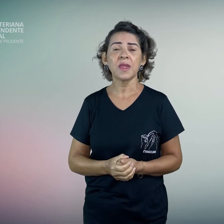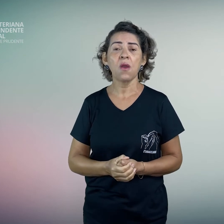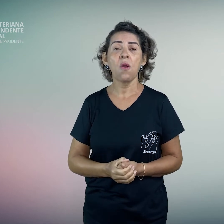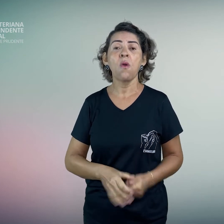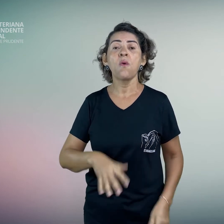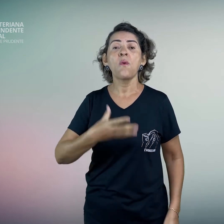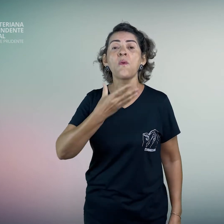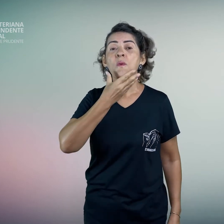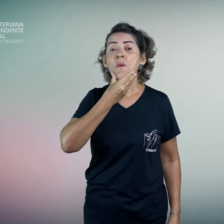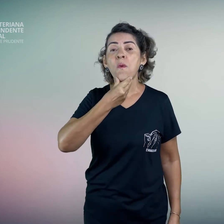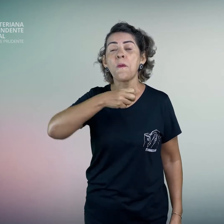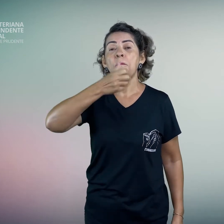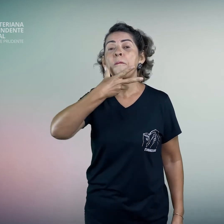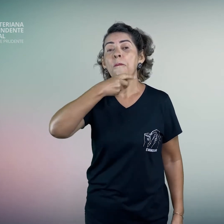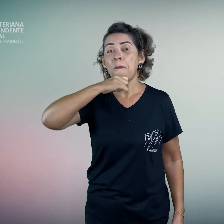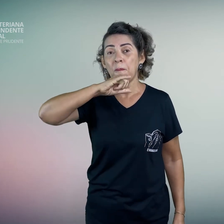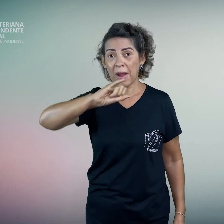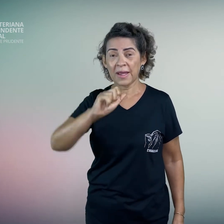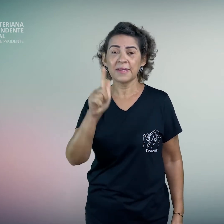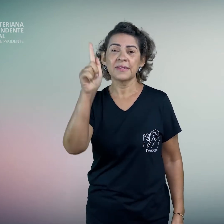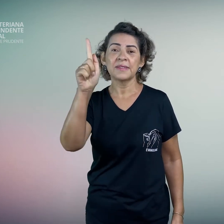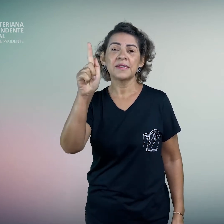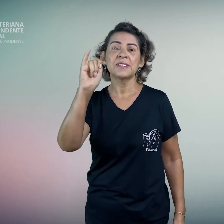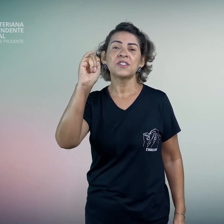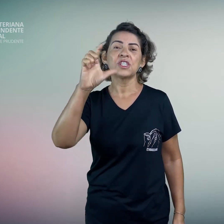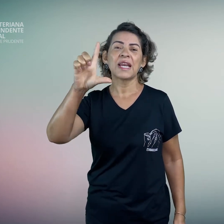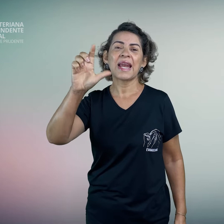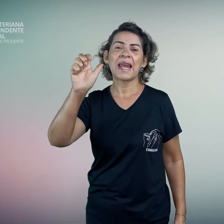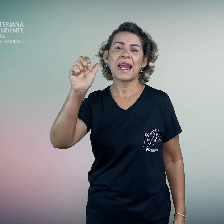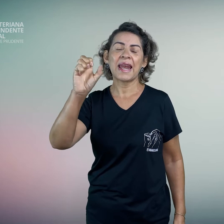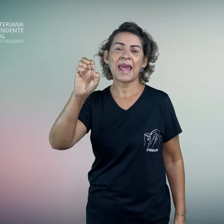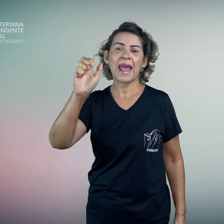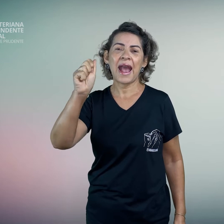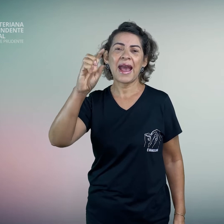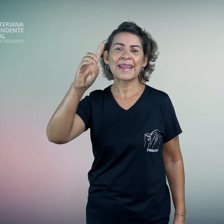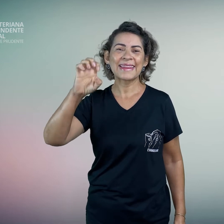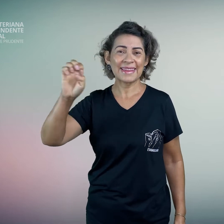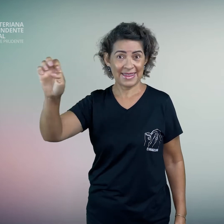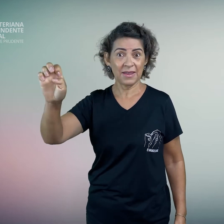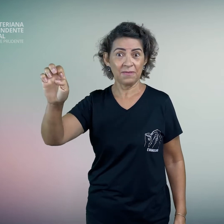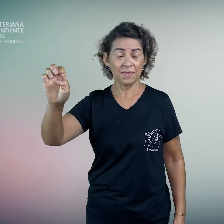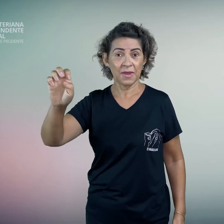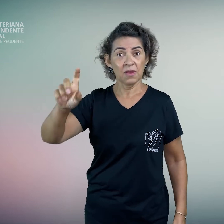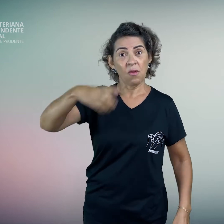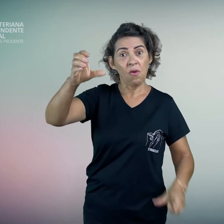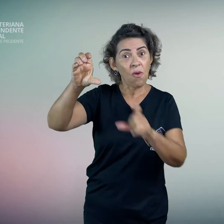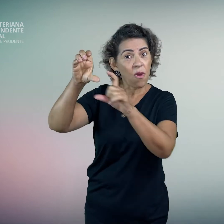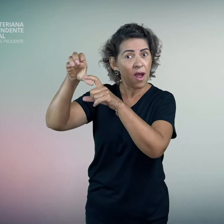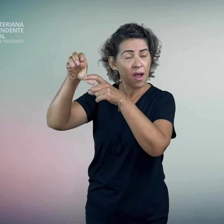Seu pai Gileade havia tido um caso extraconjugal com aquela prostituta, e